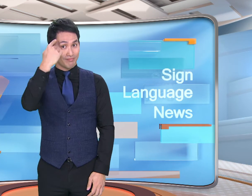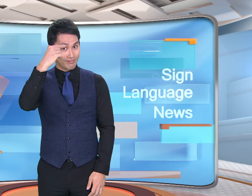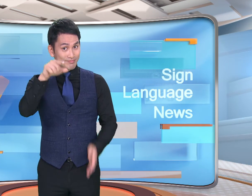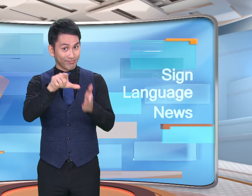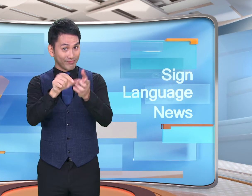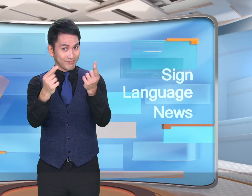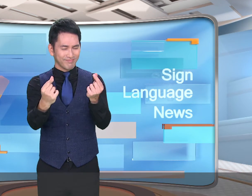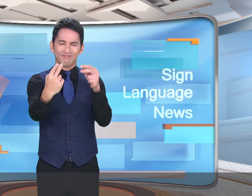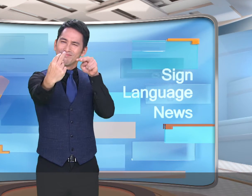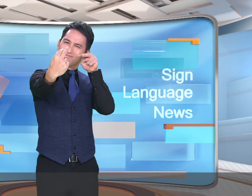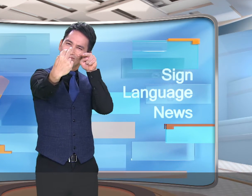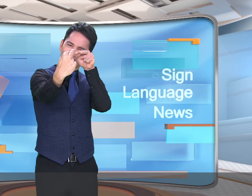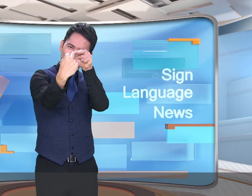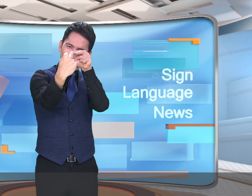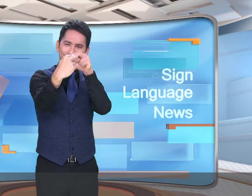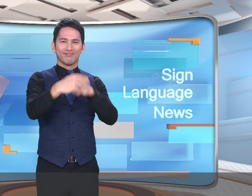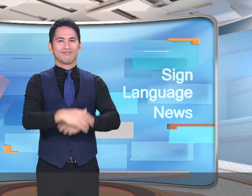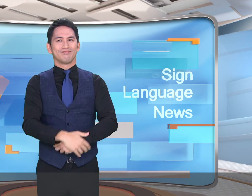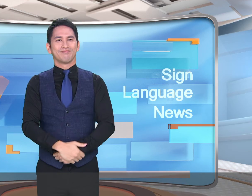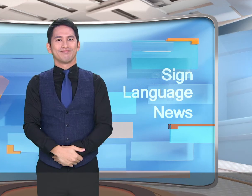我是牛宣文，明天同一时间再会。